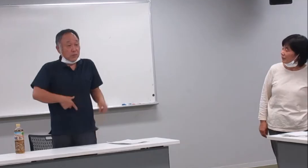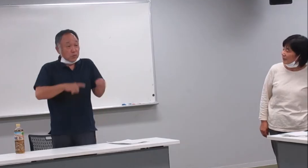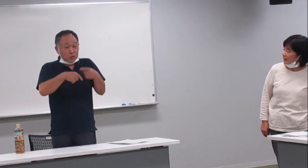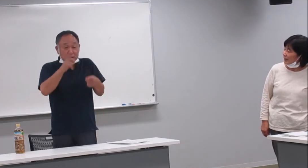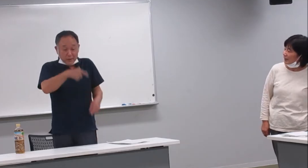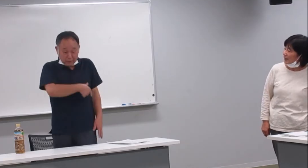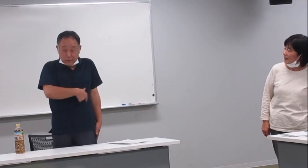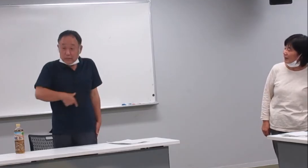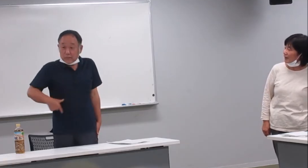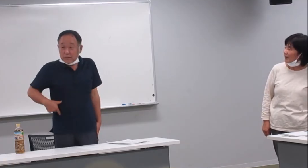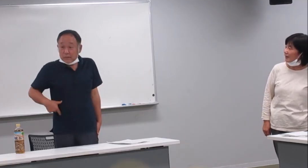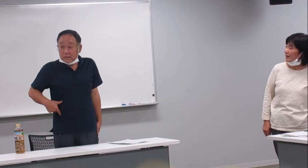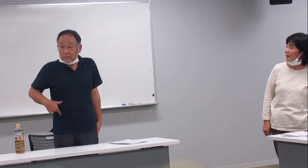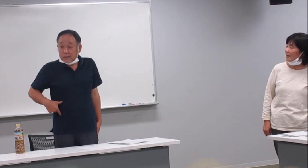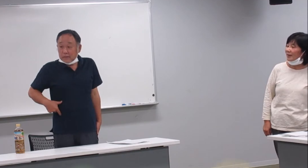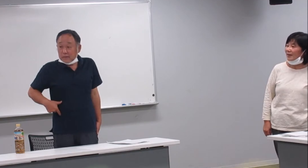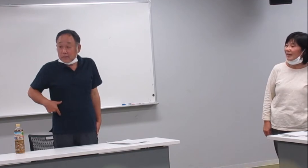片帯ですね。